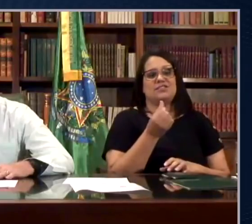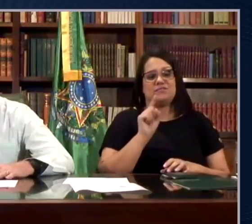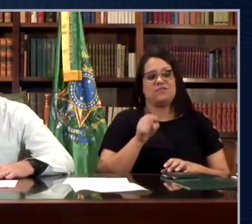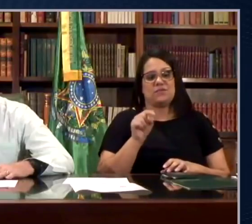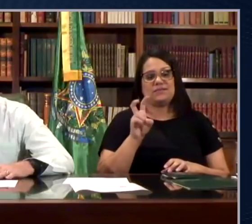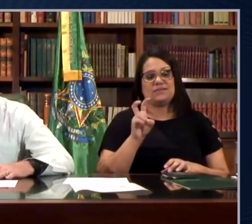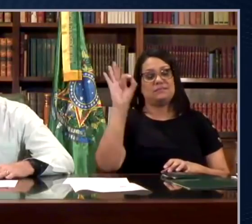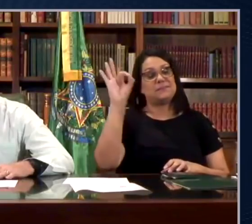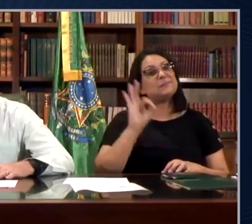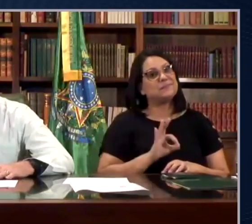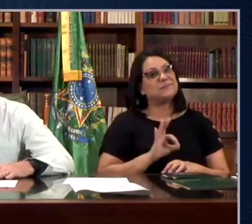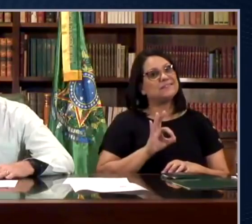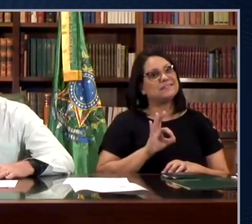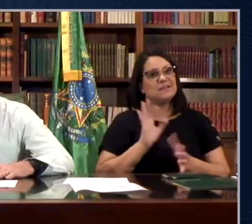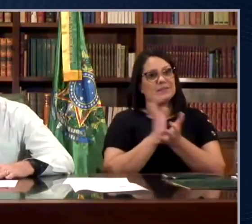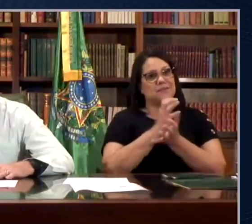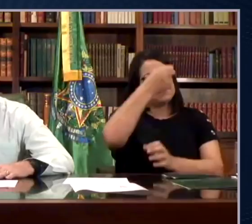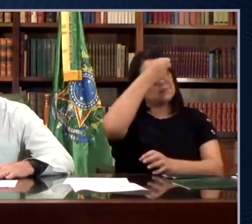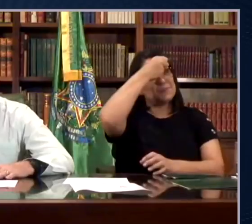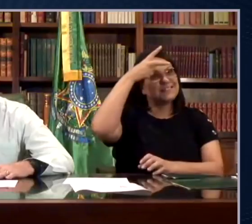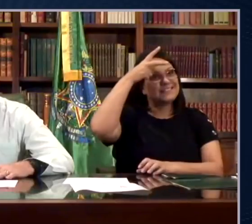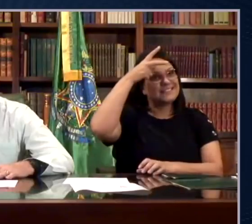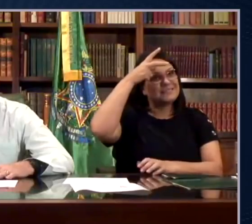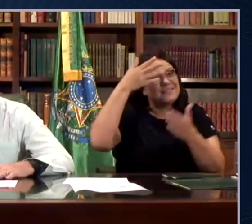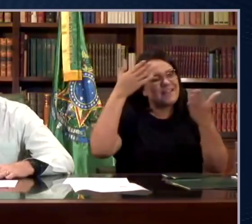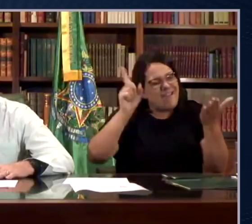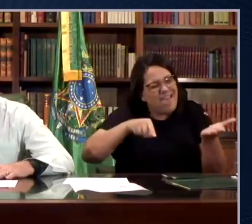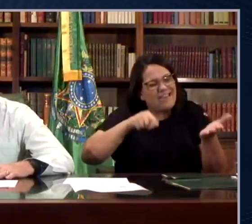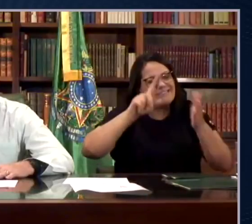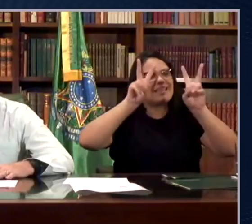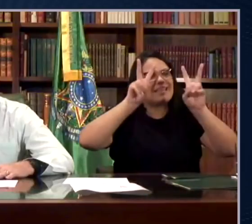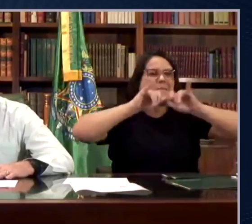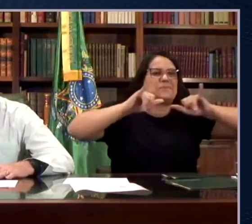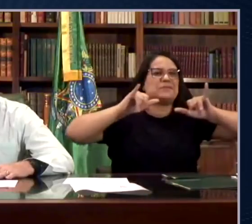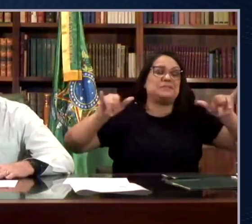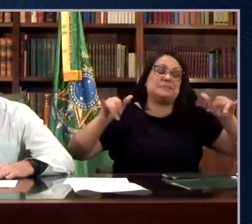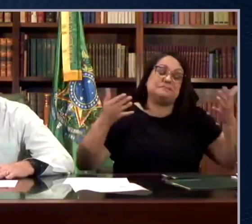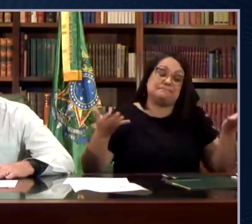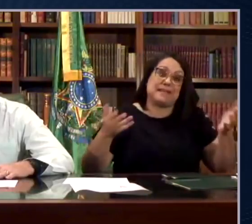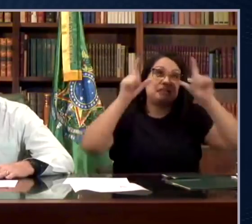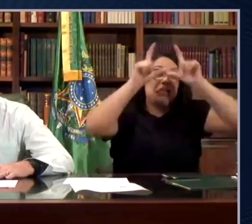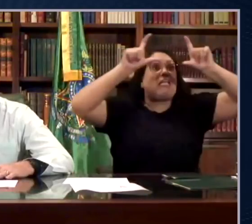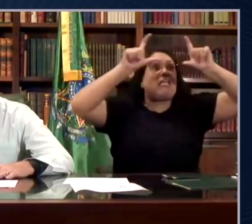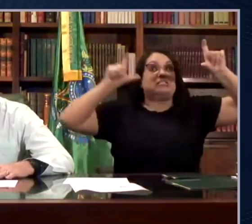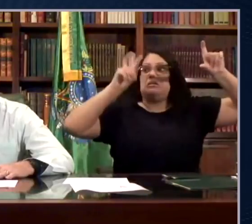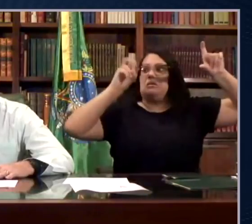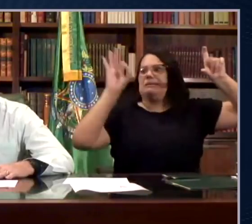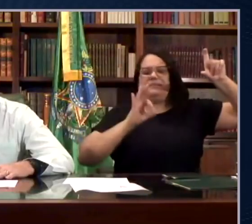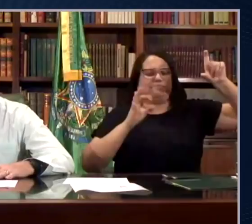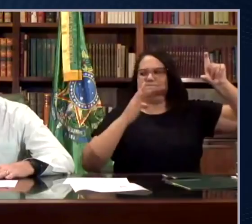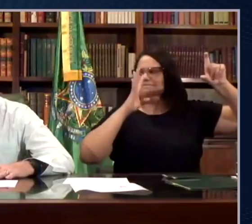6,5% dos municípios. Essa que é a manchete certa. Pois bem, essas cidades que estão